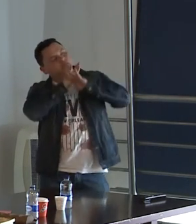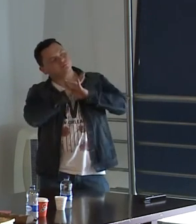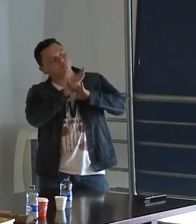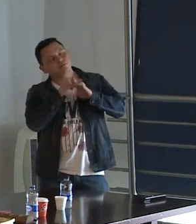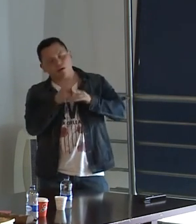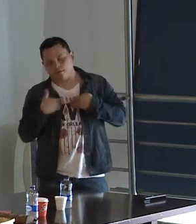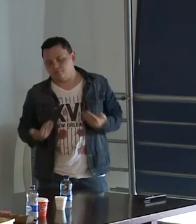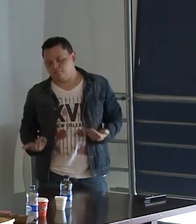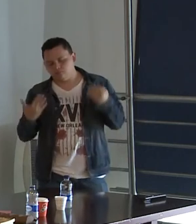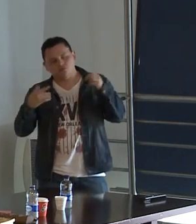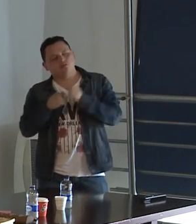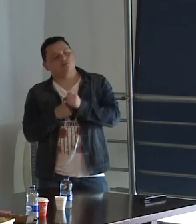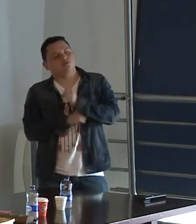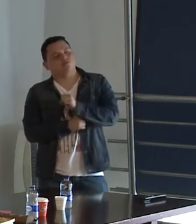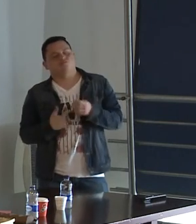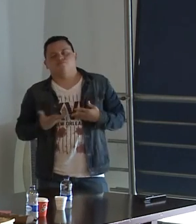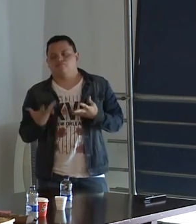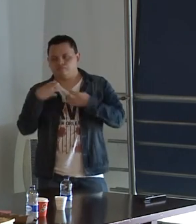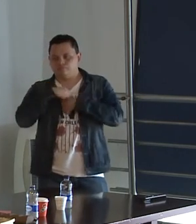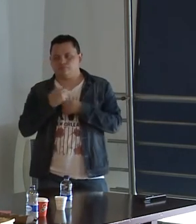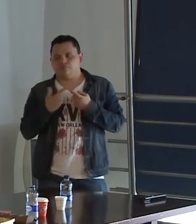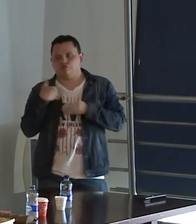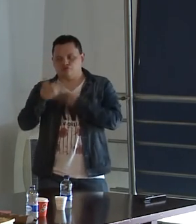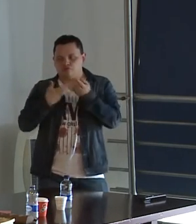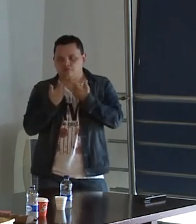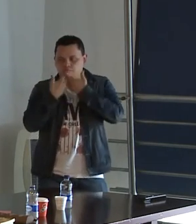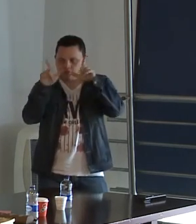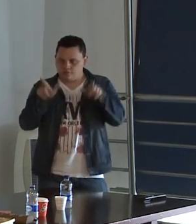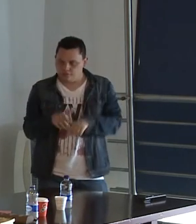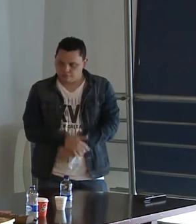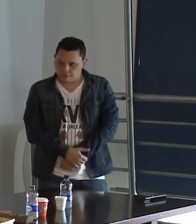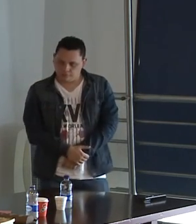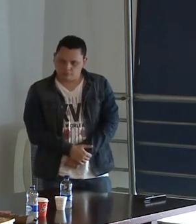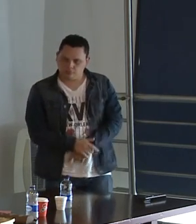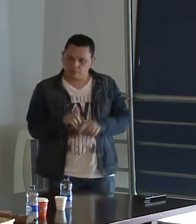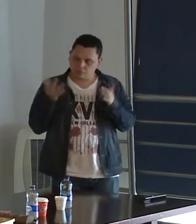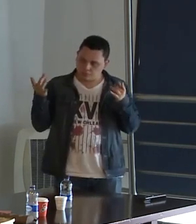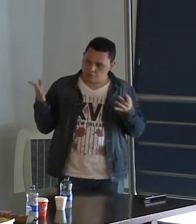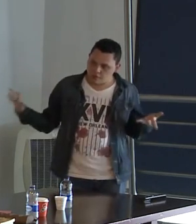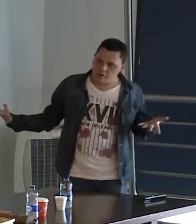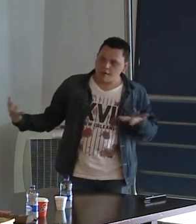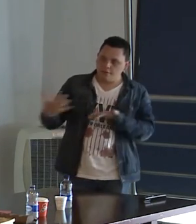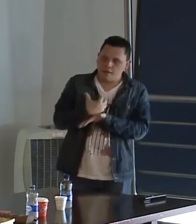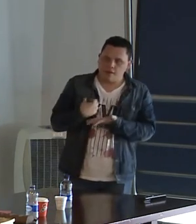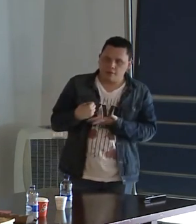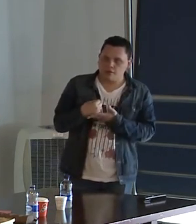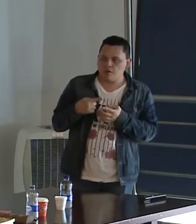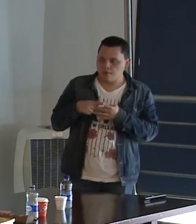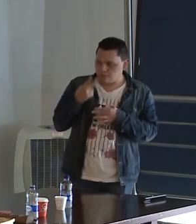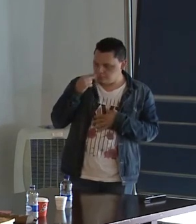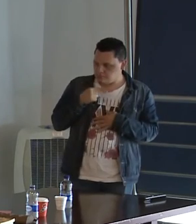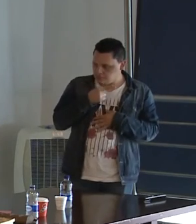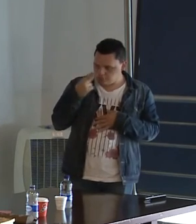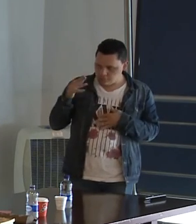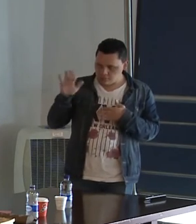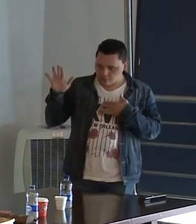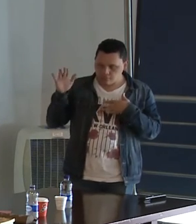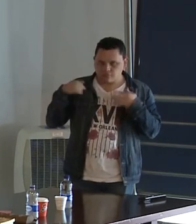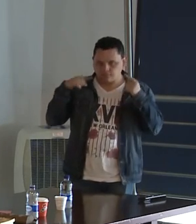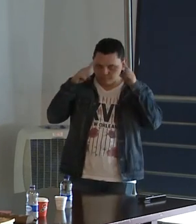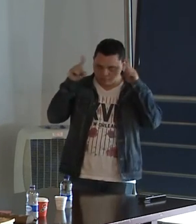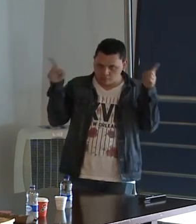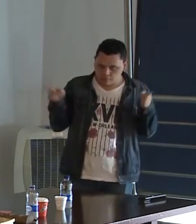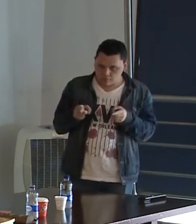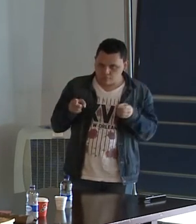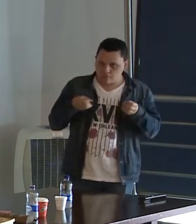que nos permite alimentar el proceso de liberación. Espero haber recogido de la mejor manera, me comprometo a hacer una síntesis,